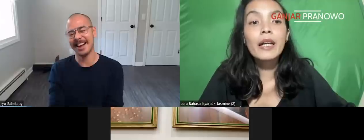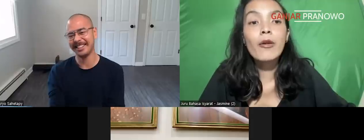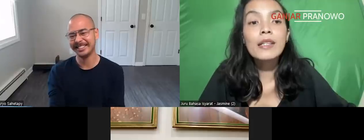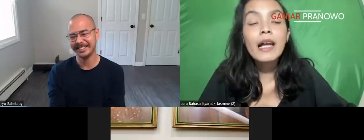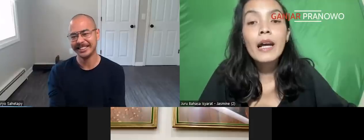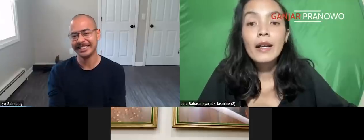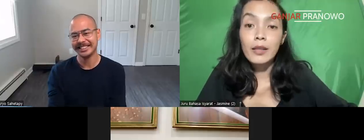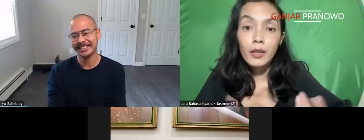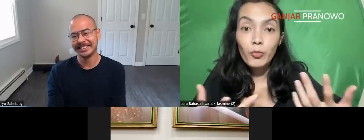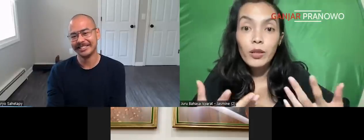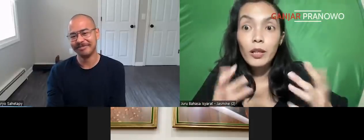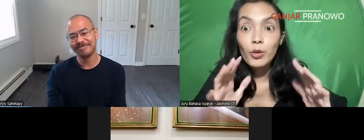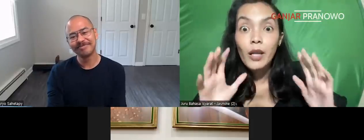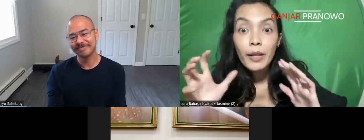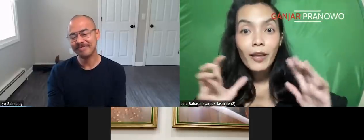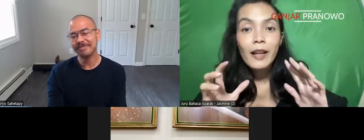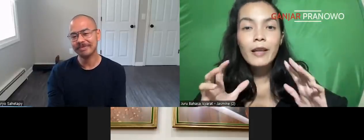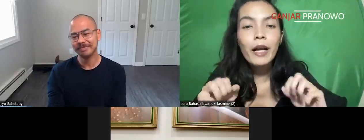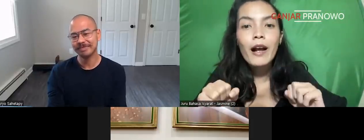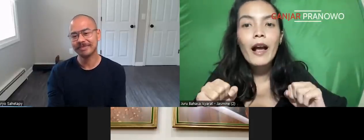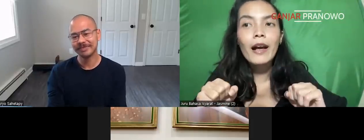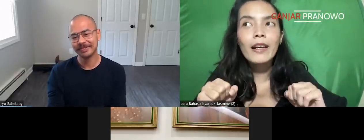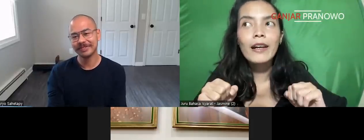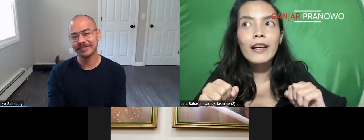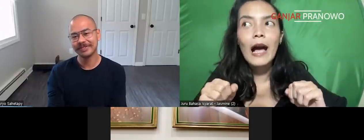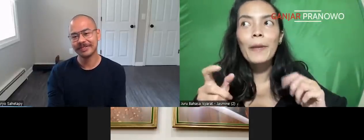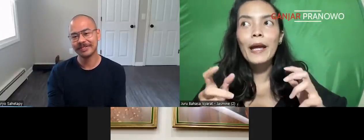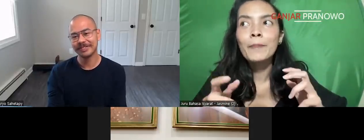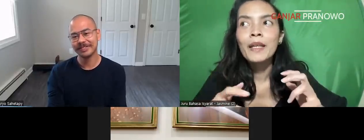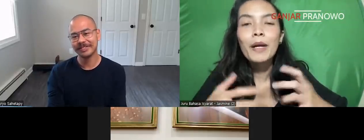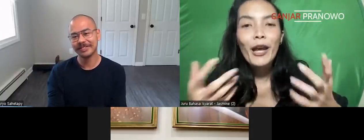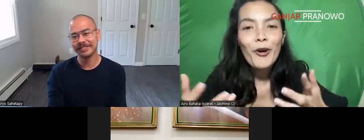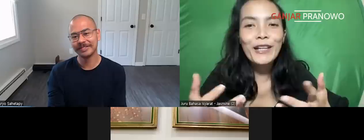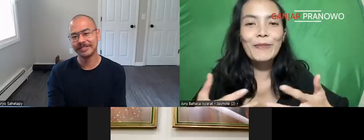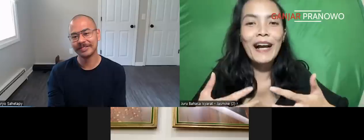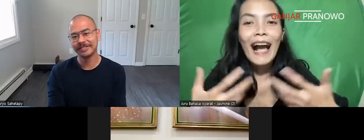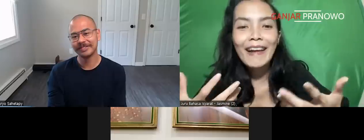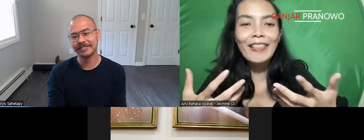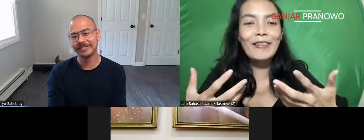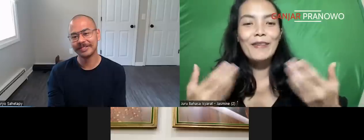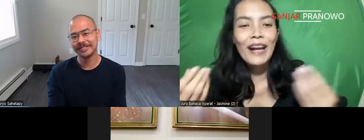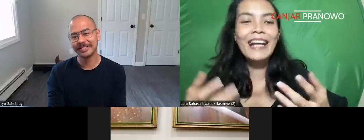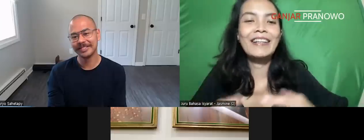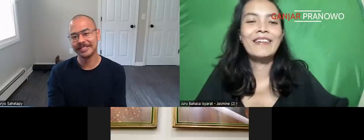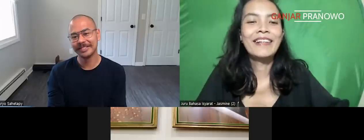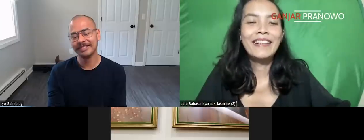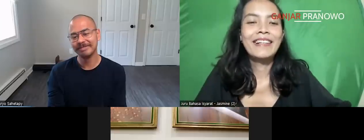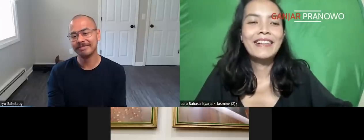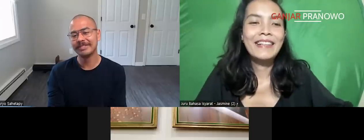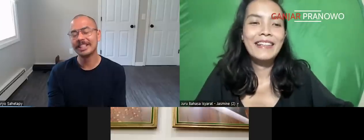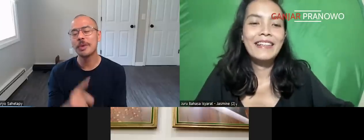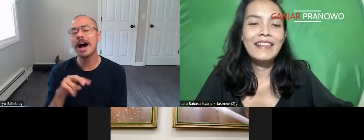ketika mereka dewasa ketika ketemu disabilitas lagi mereka enggak eh apa ya pekewoh gitu Pak Kaget gitu gimana